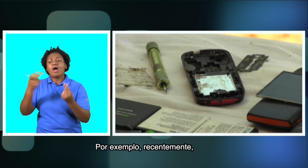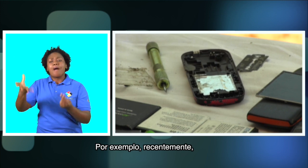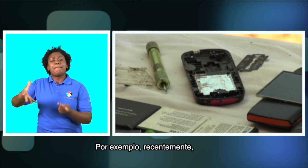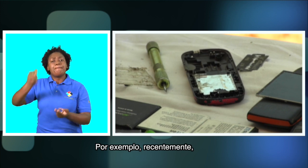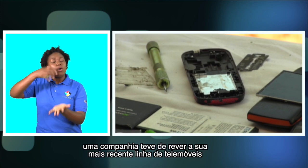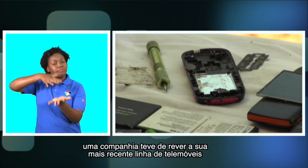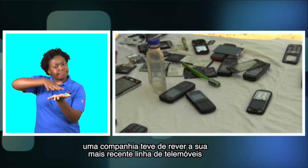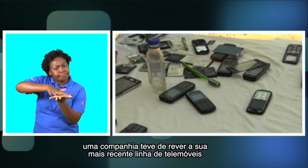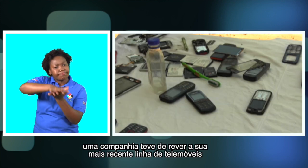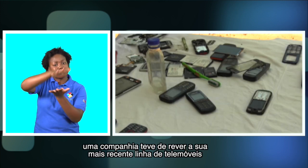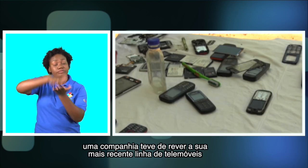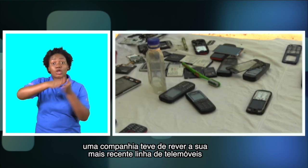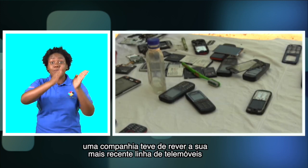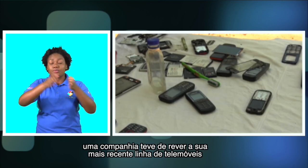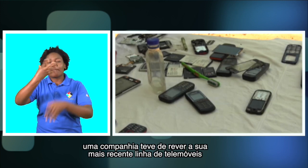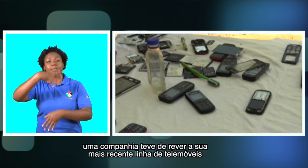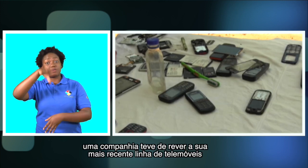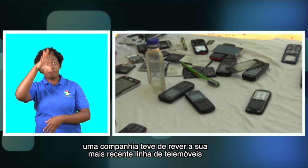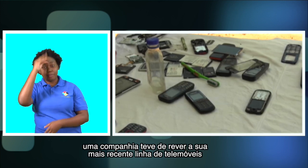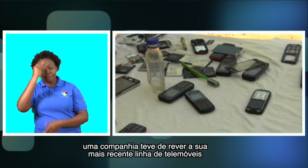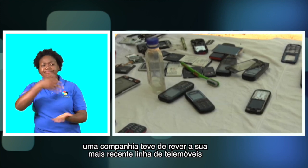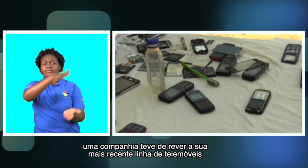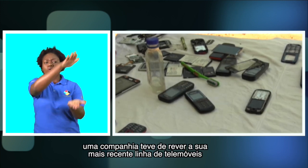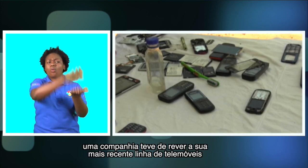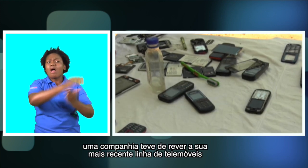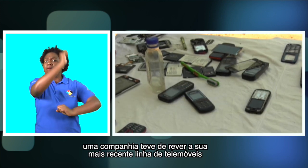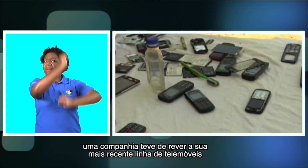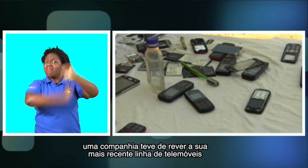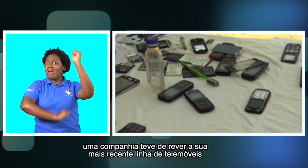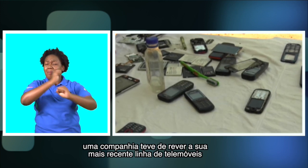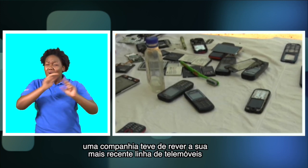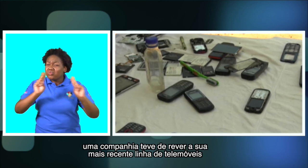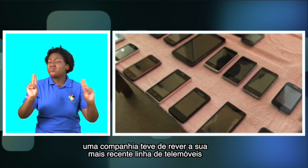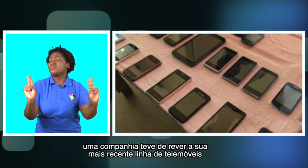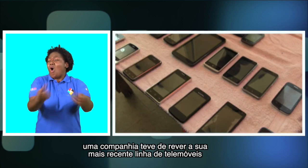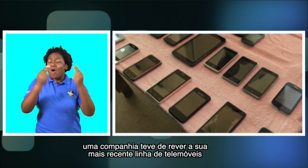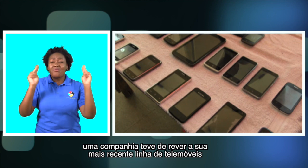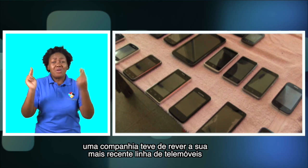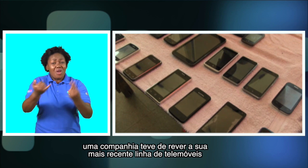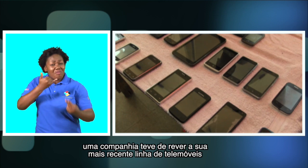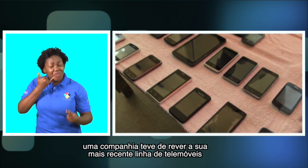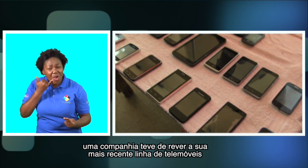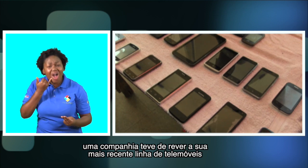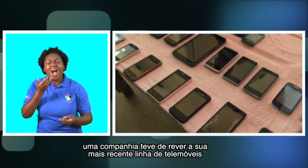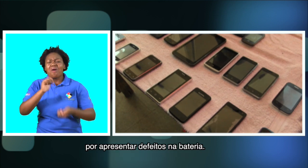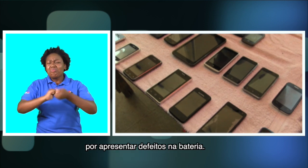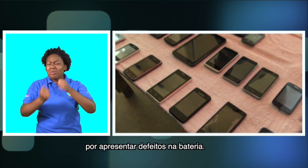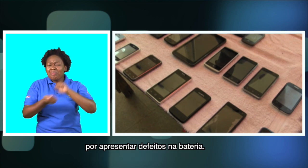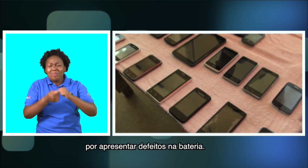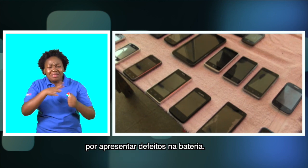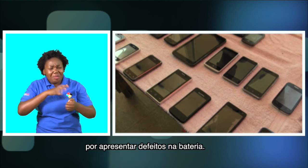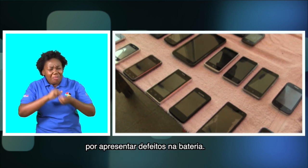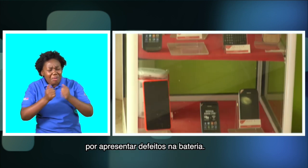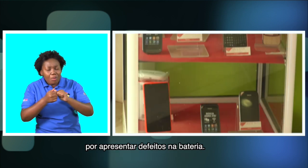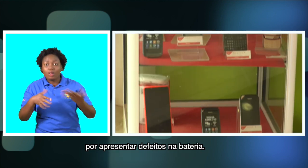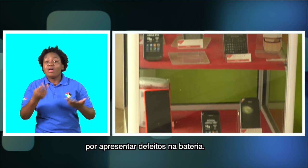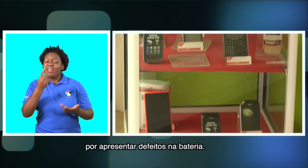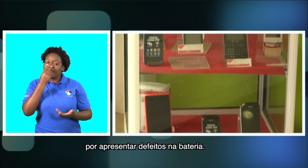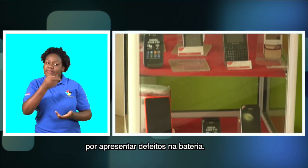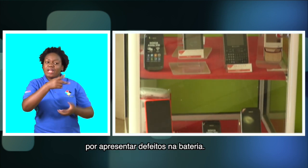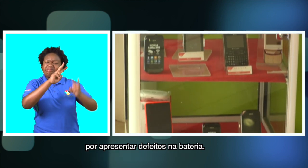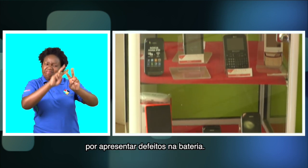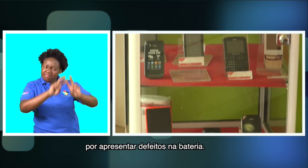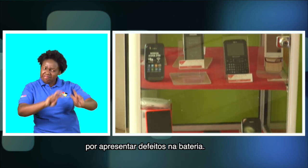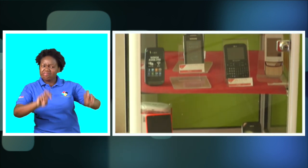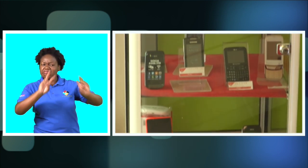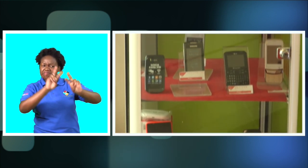recentemente, uma grande companhia teve que rever a sua mais recente linha de telemóveis por apresentarem